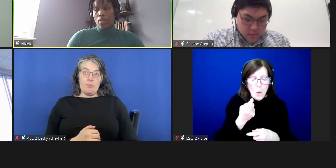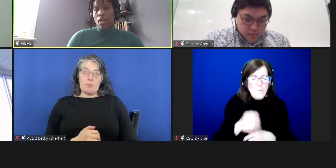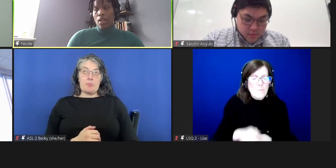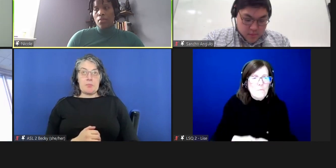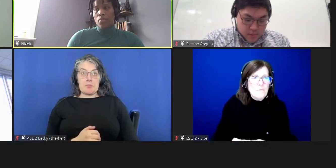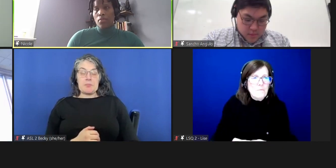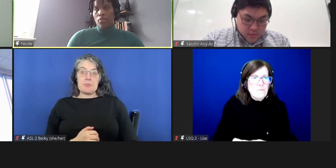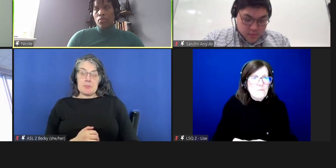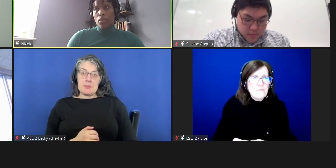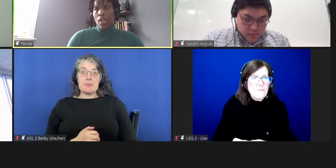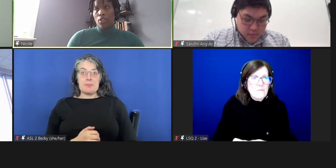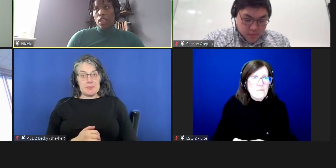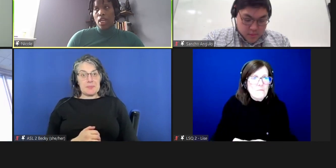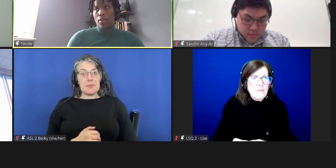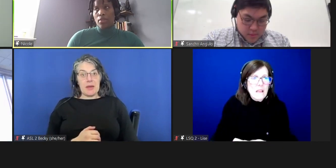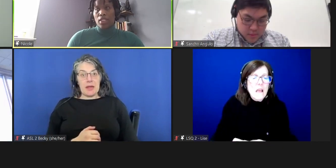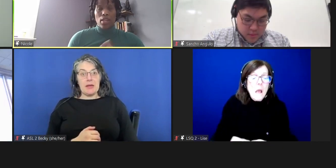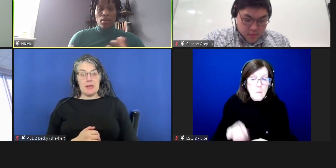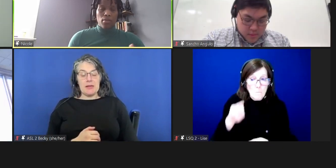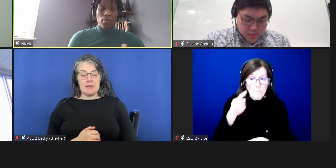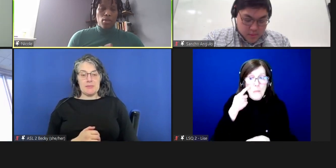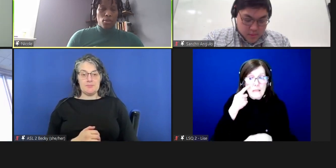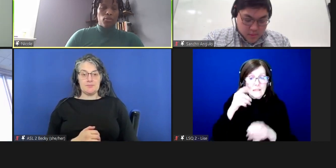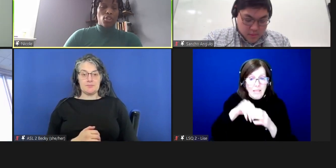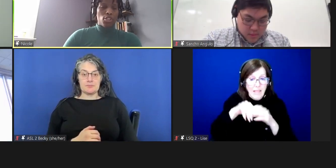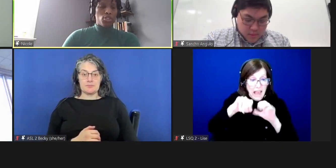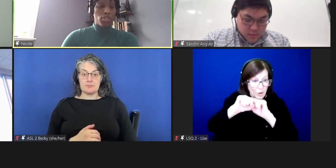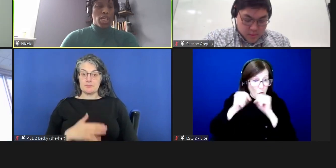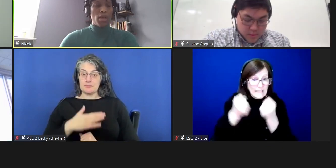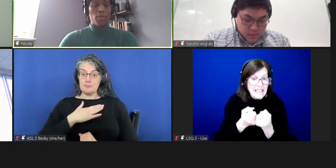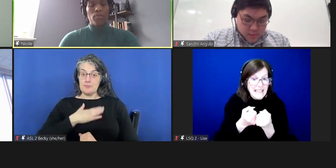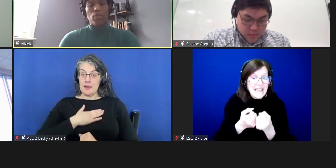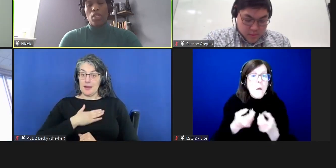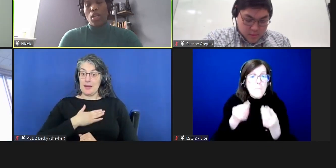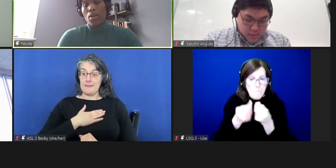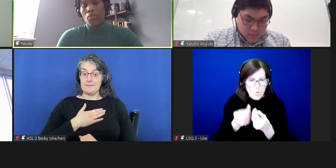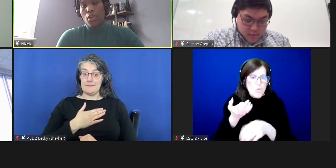Je pense qu'on a accompli en société beaucoup de progrès.